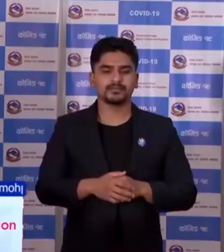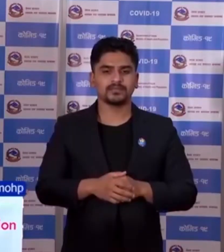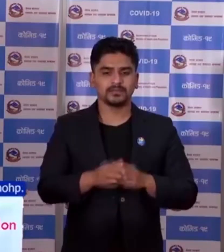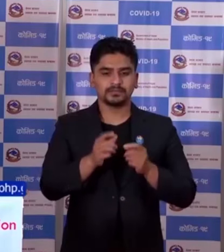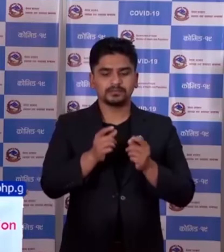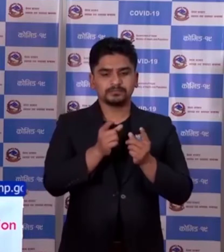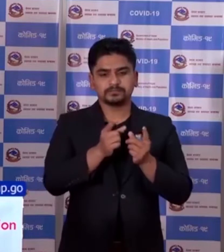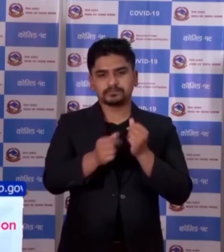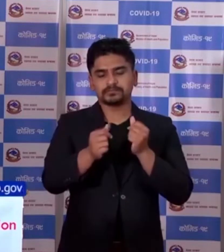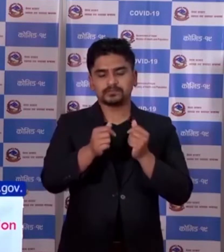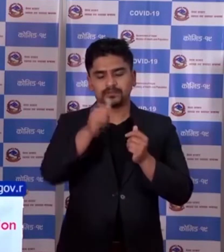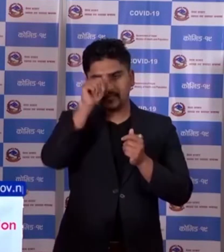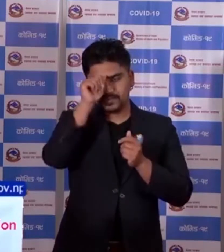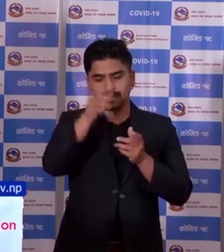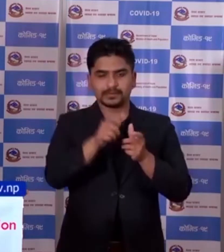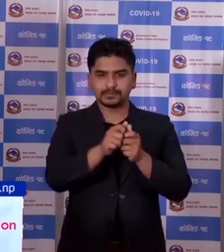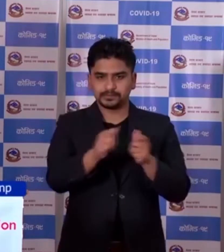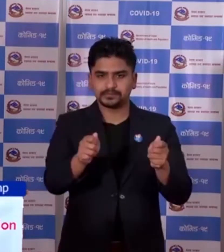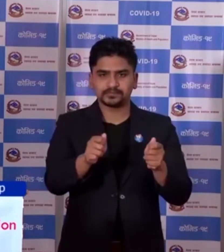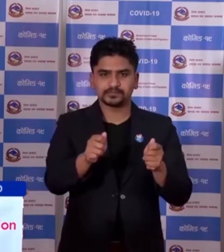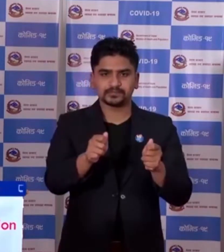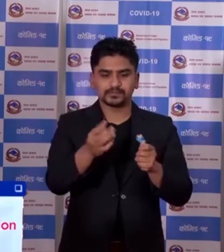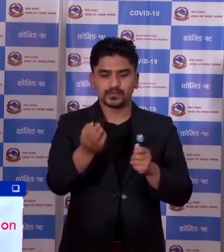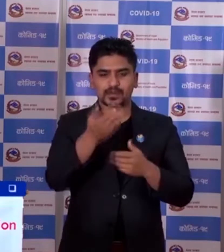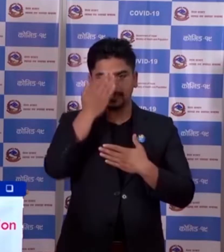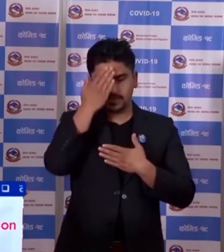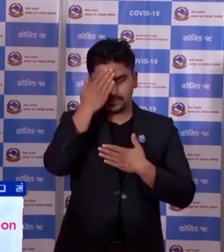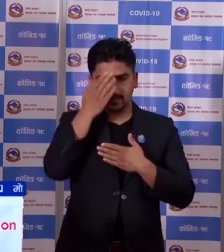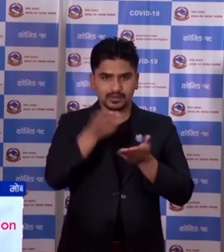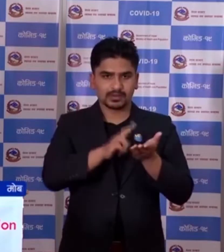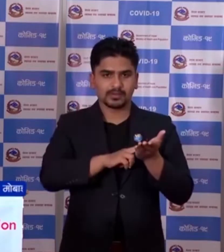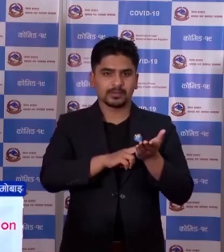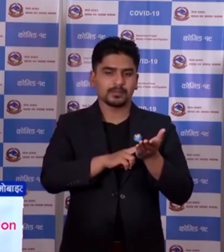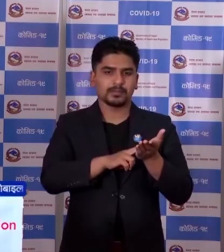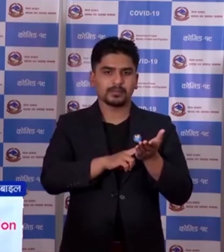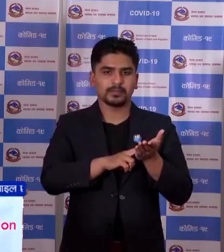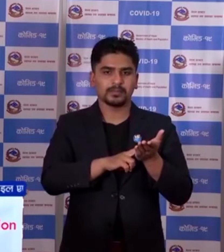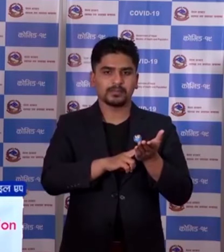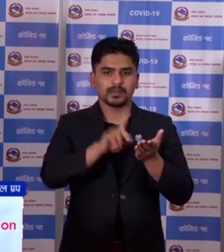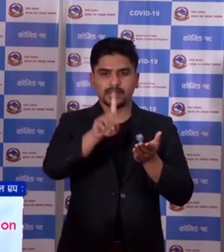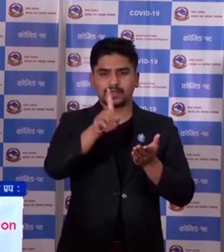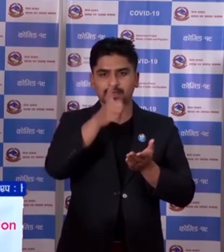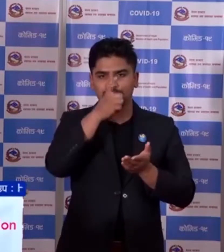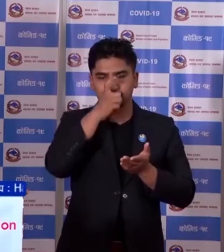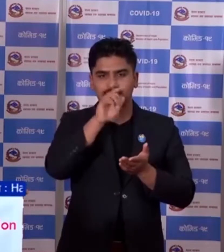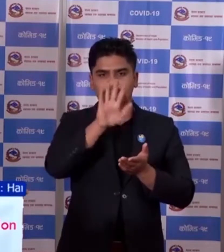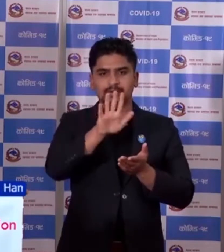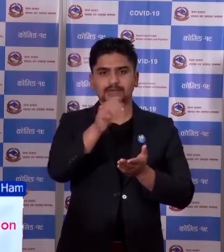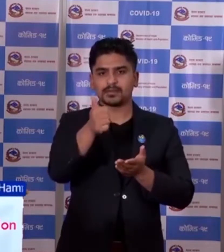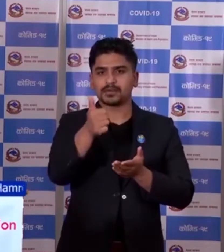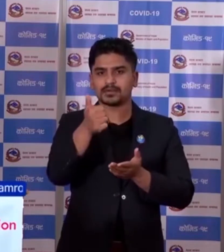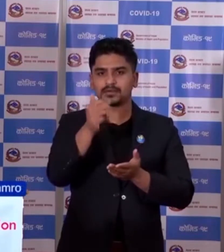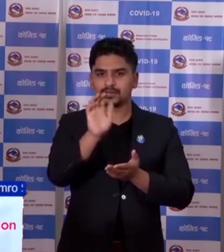पछिल्लो हामीलाई अध्यावधिक रिपोर्ट अनुसार नयाँ संक्रमित थपको संख्या 156 रहेको